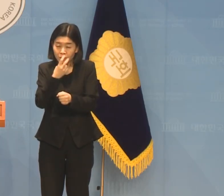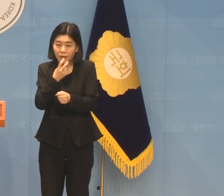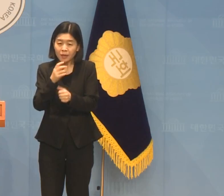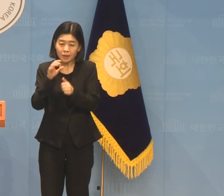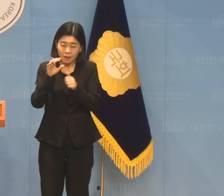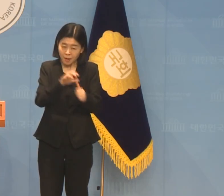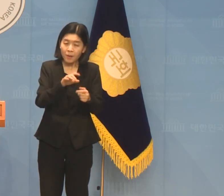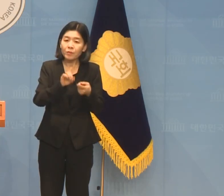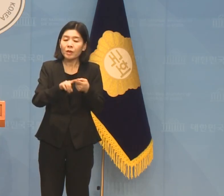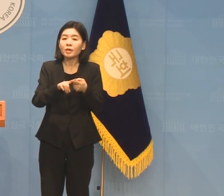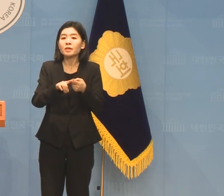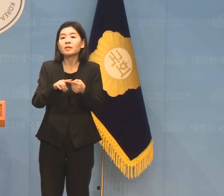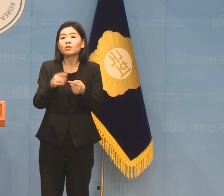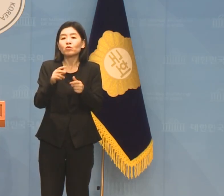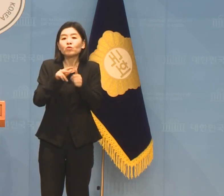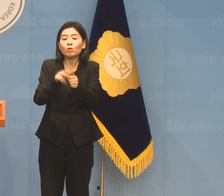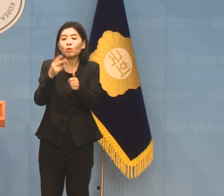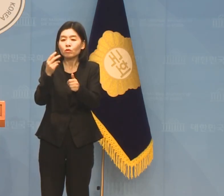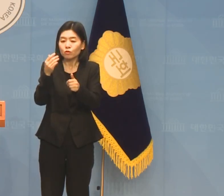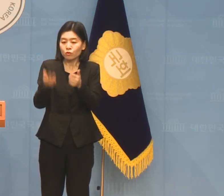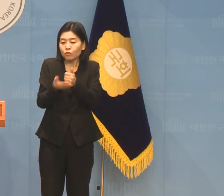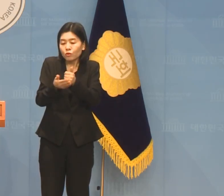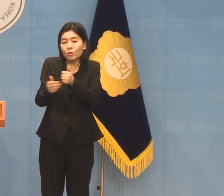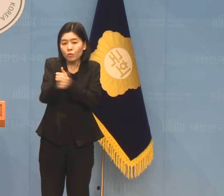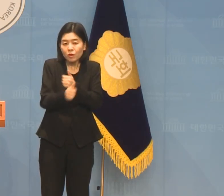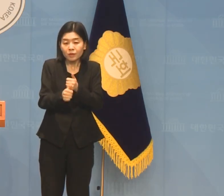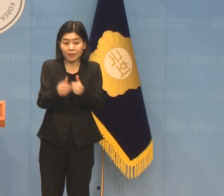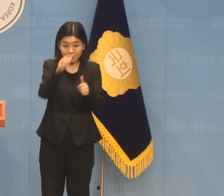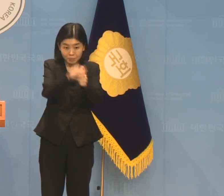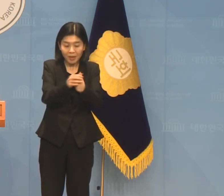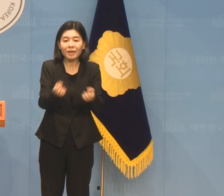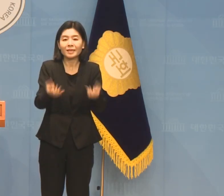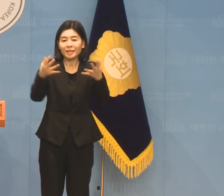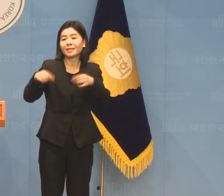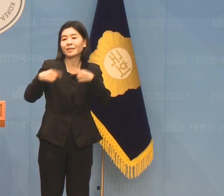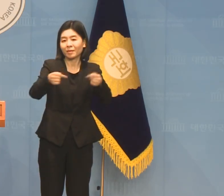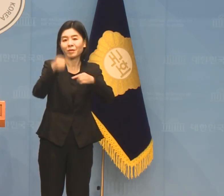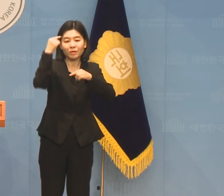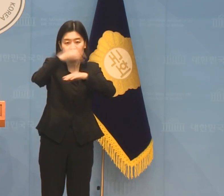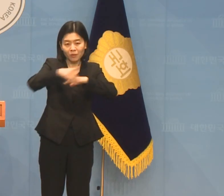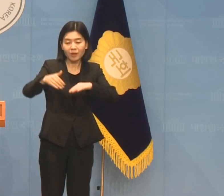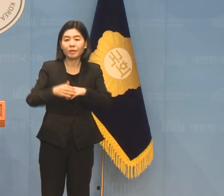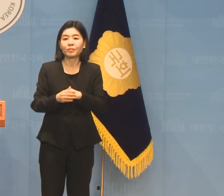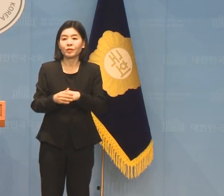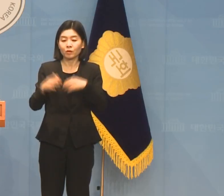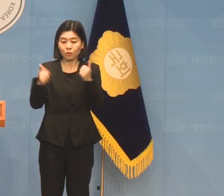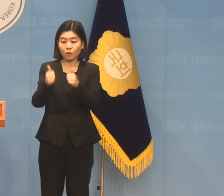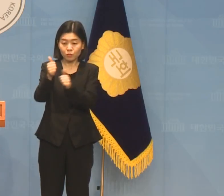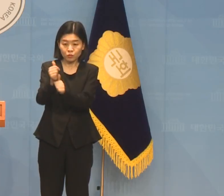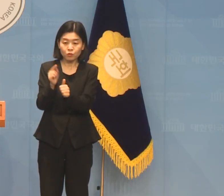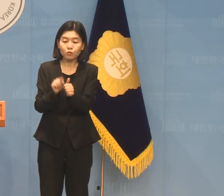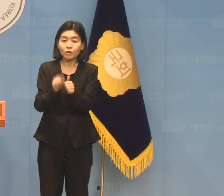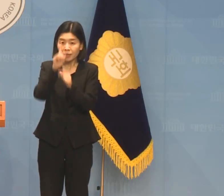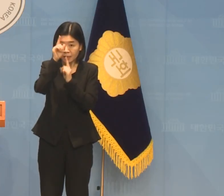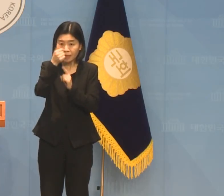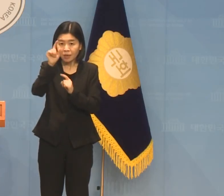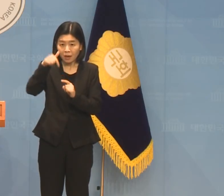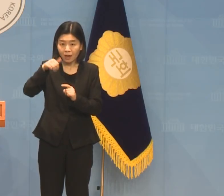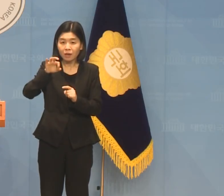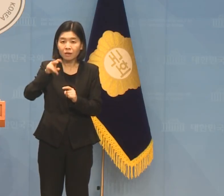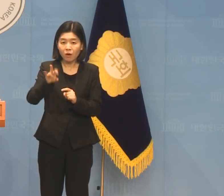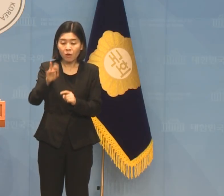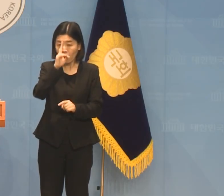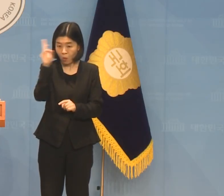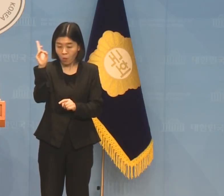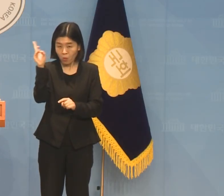추천위원 위촉식에 참석할 예정입니다. 이하경 국회 부의장은 화요일 22일 오후 3시